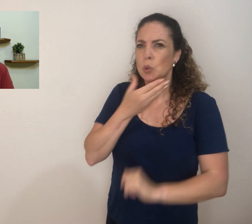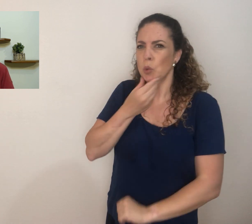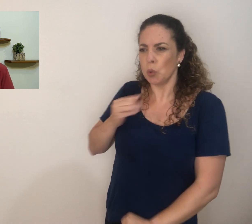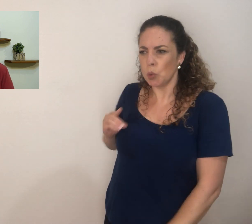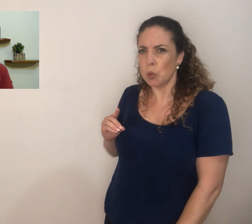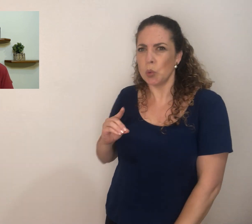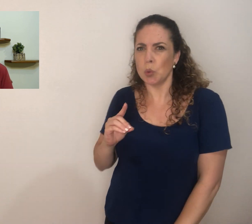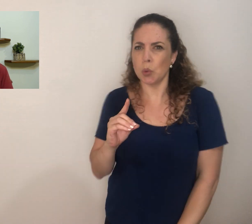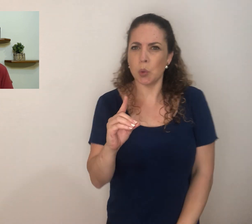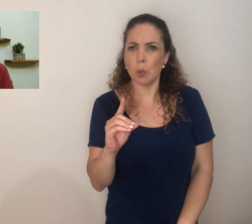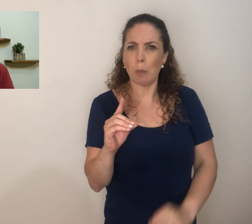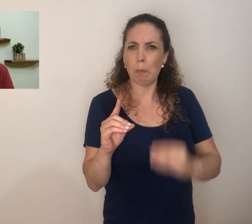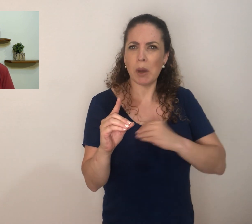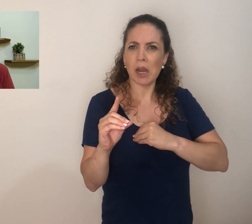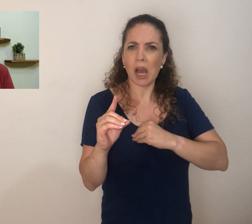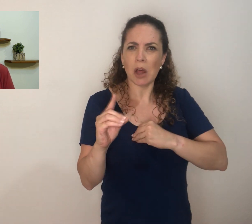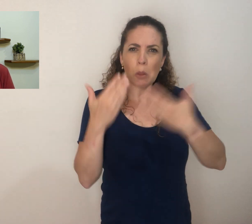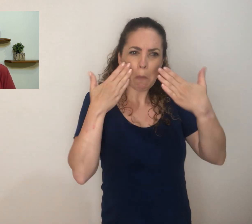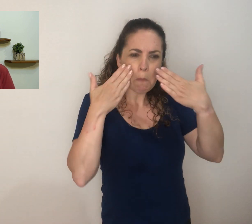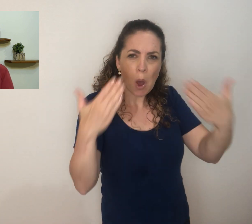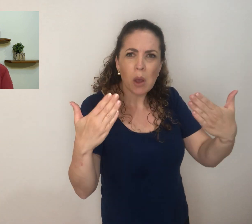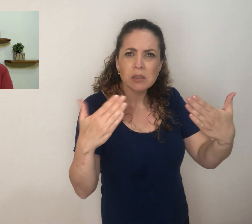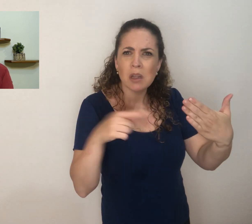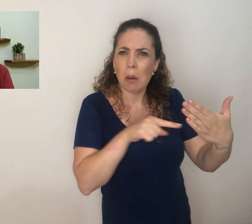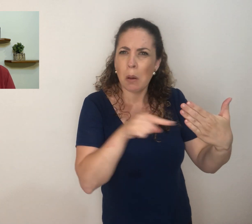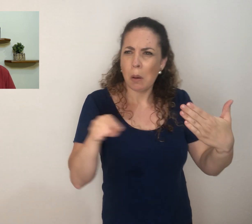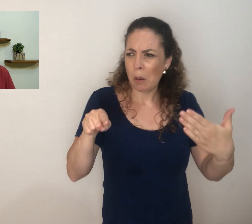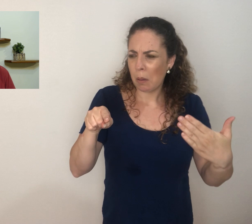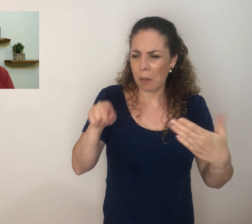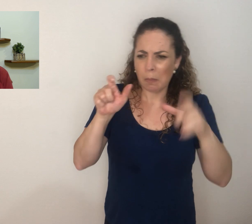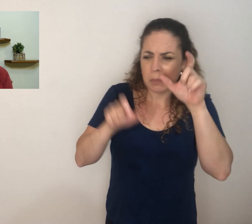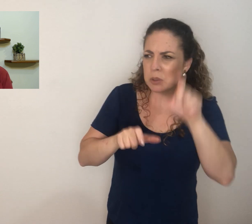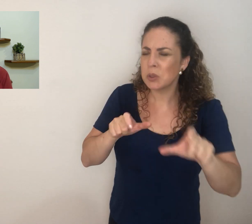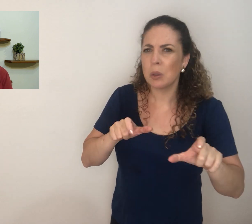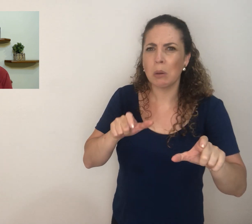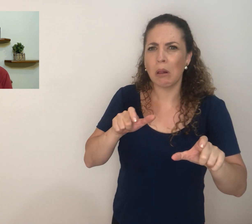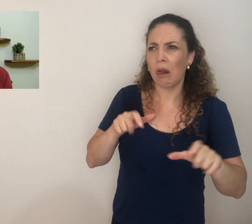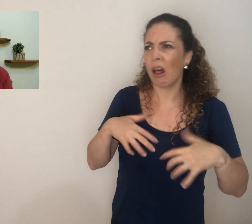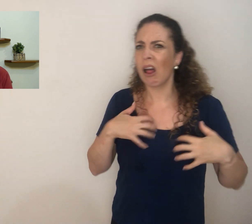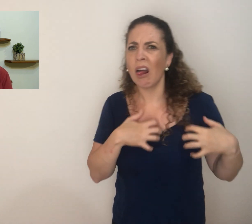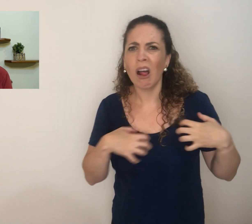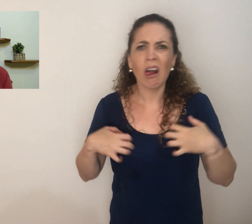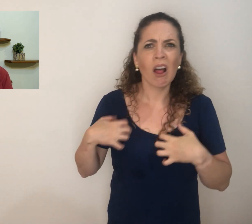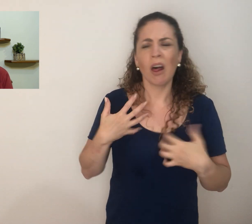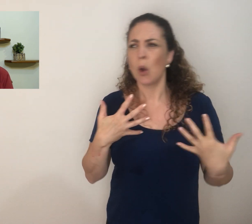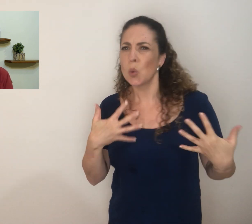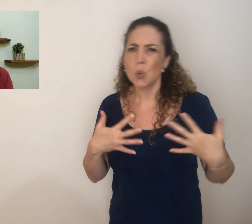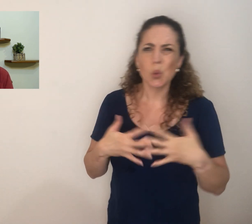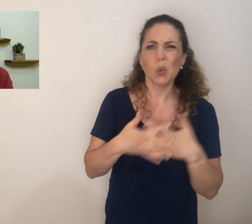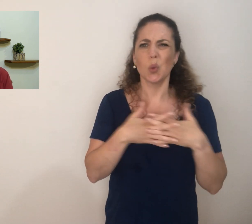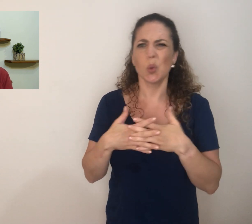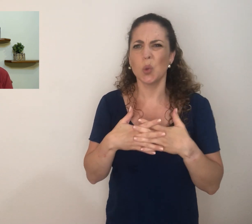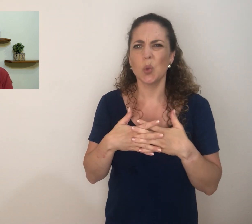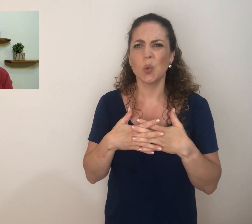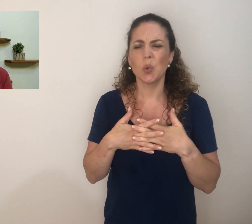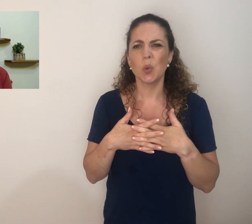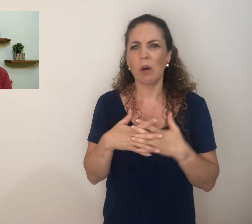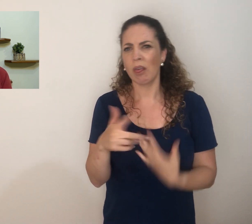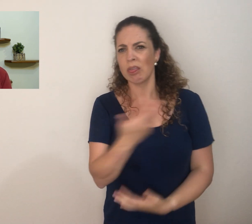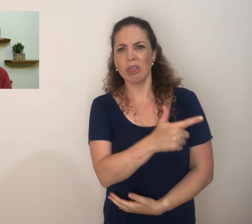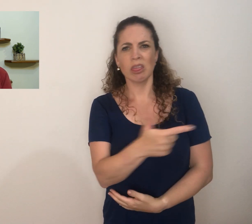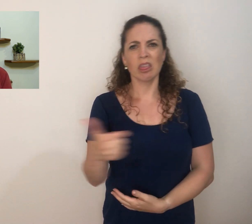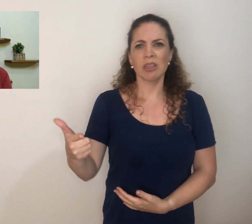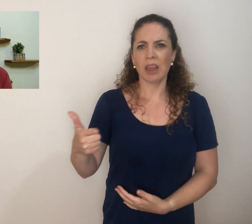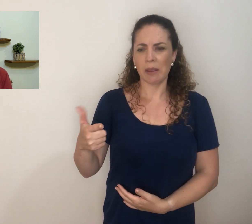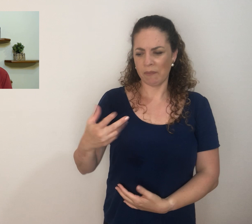ele se manifestasse. E estarão completamente despreparados para a perseguição e as